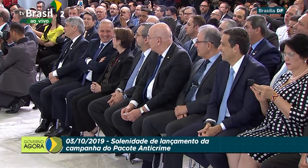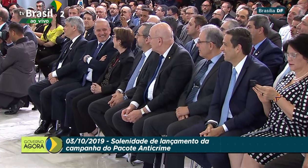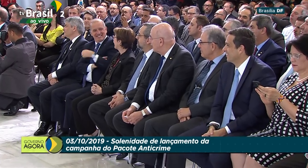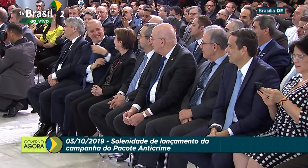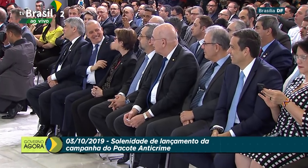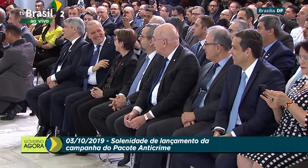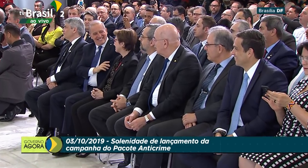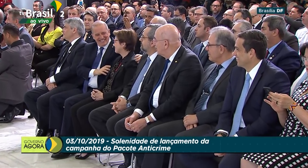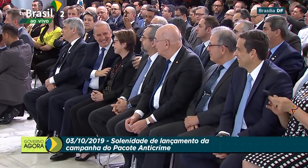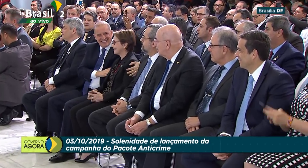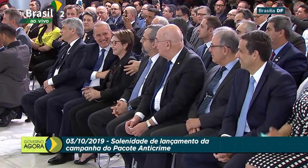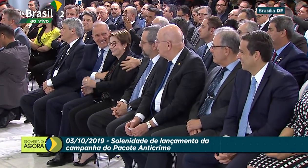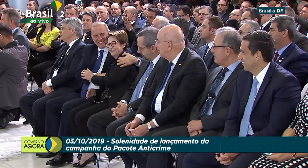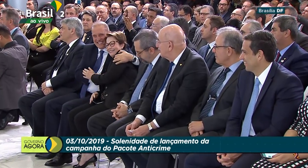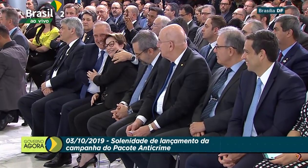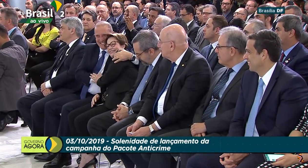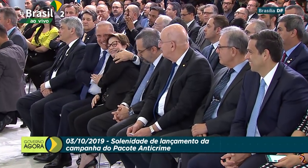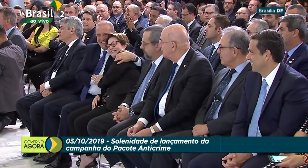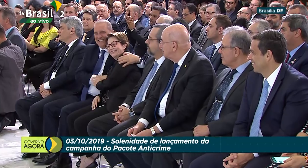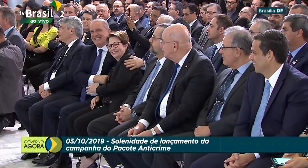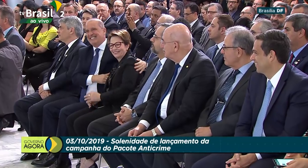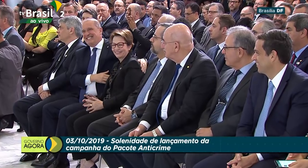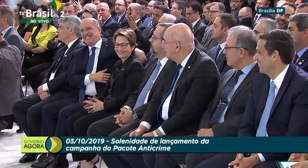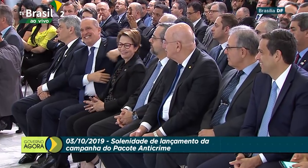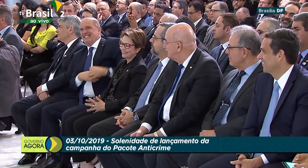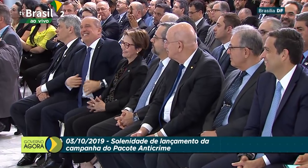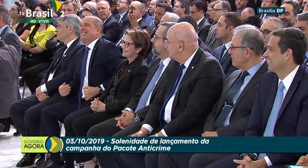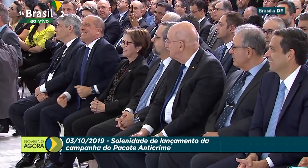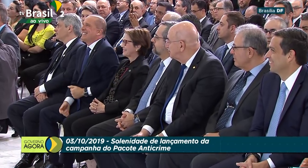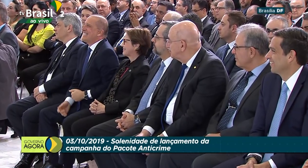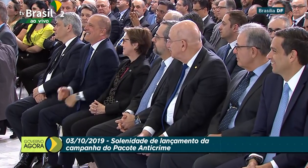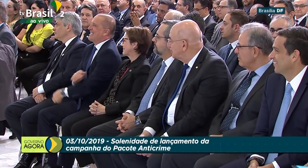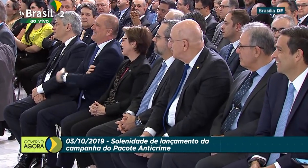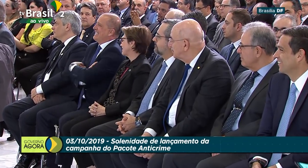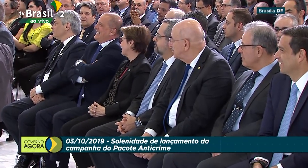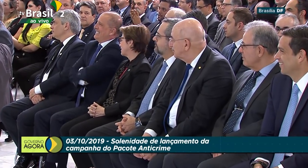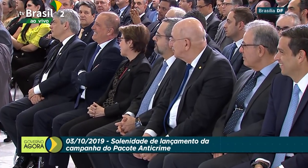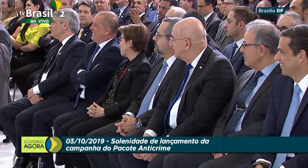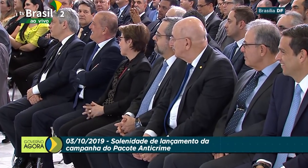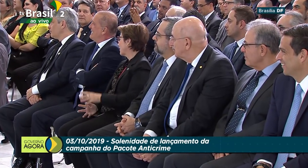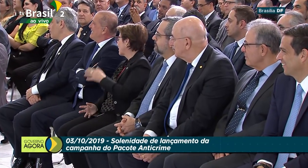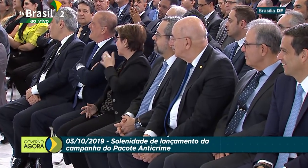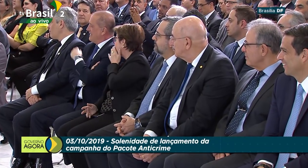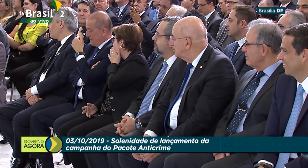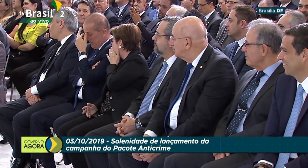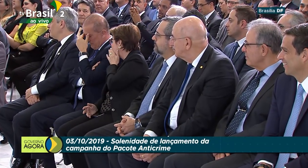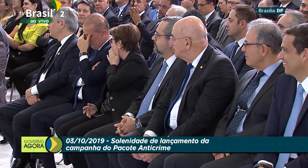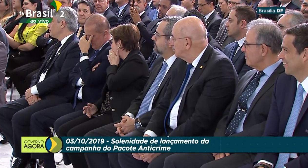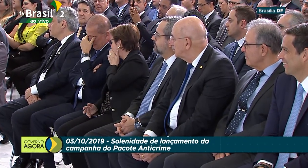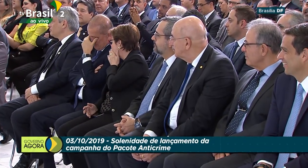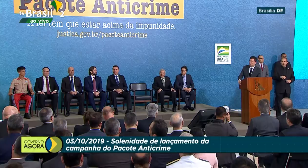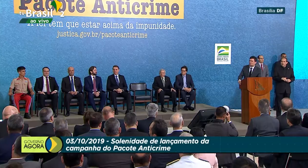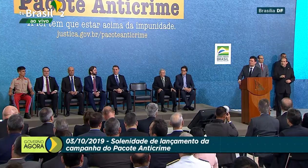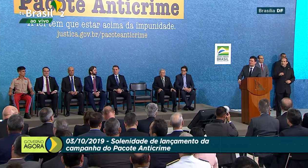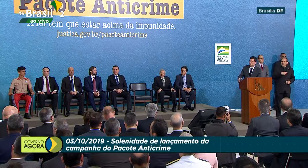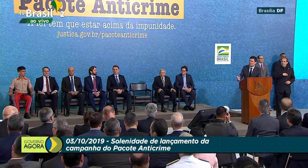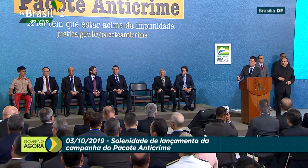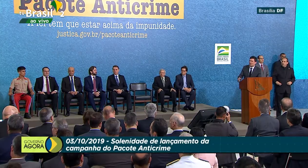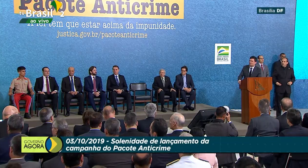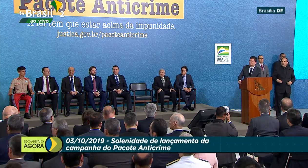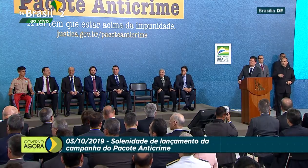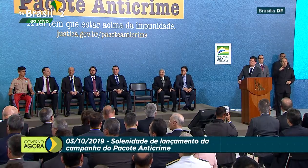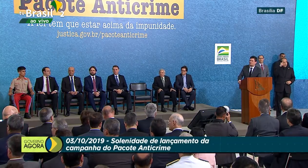ministro Weintraub, ministro Osmar Terra, ministro Bento Albuquerque, ministro Roberto Campos,